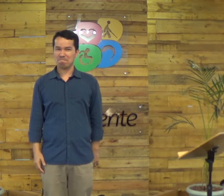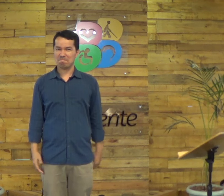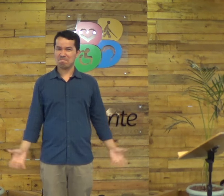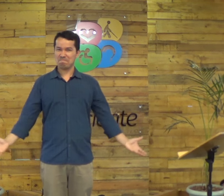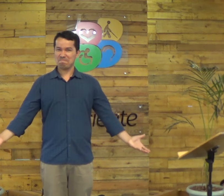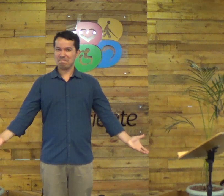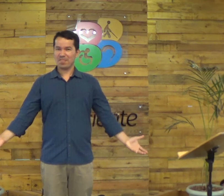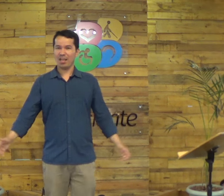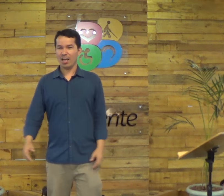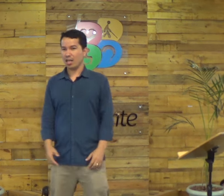isso?